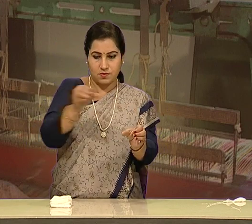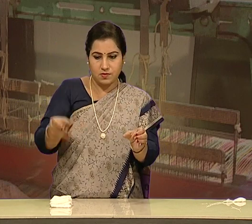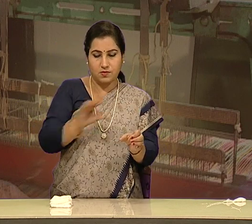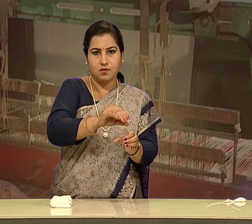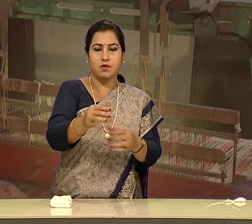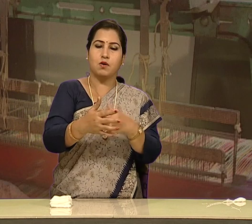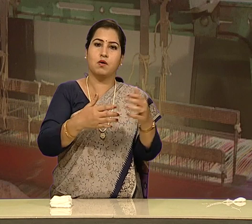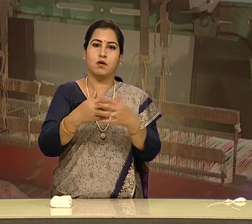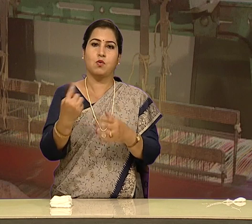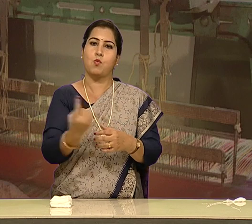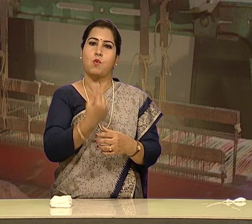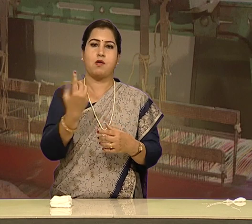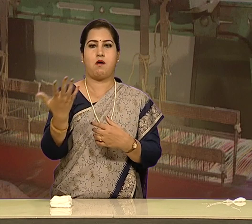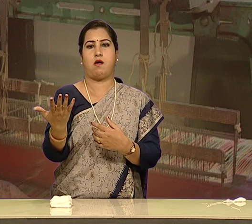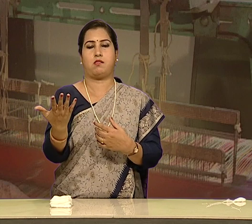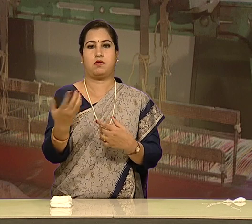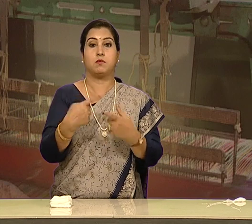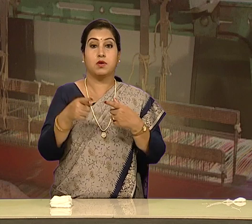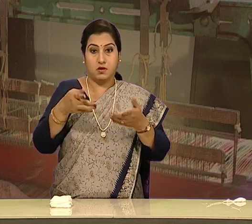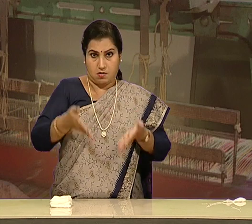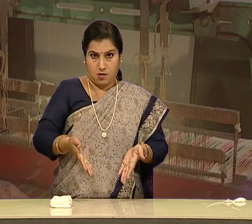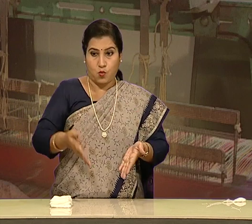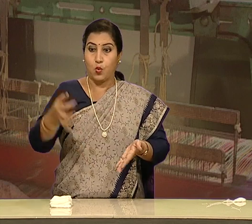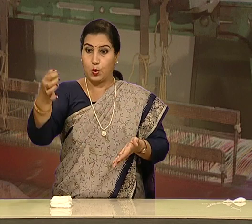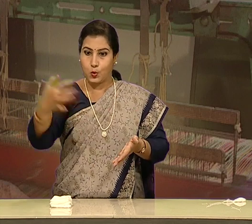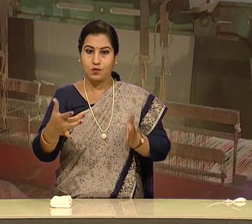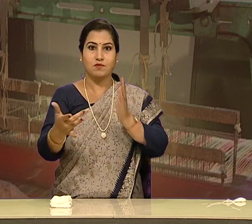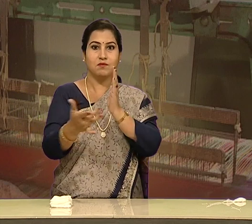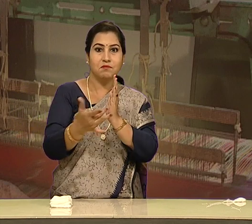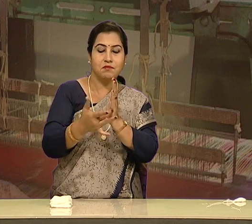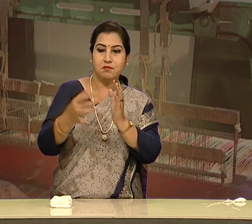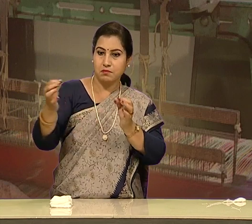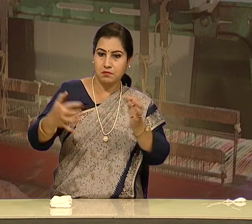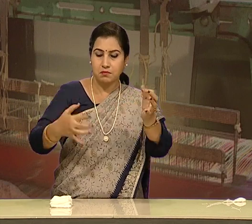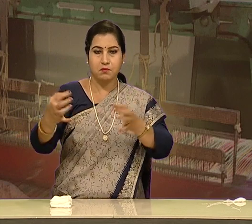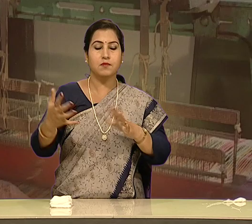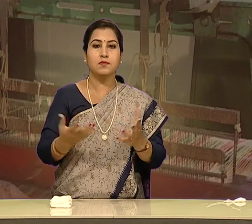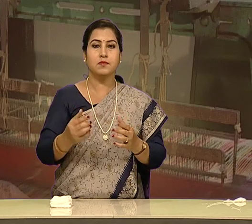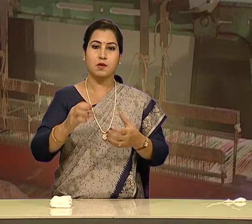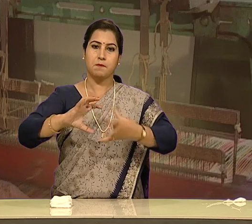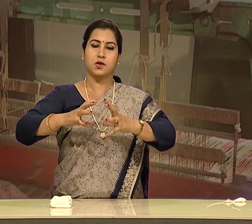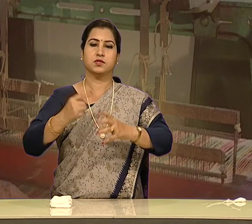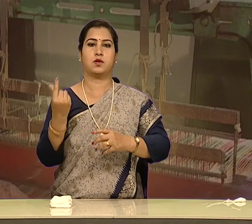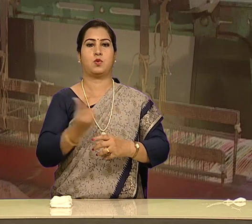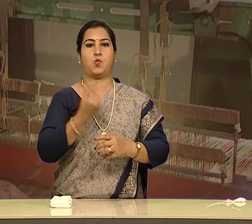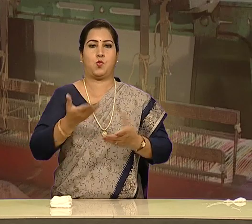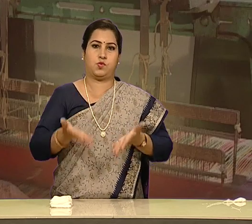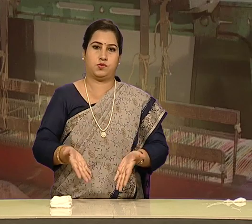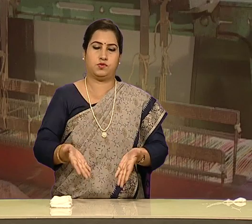था, लेकिन आजकल इस काम के लिए मशीनों का प्रयोग किया जाता